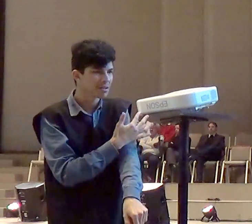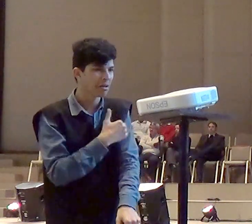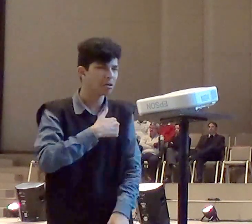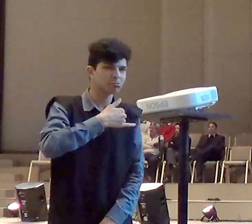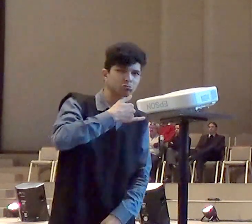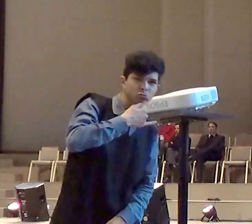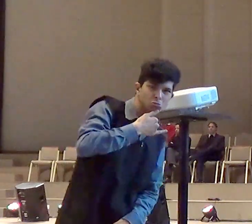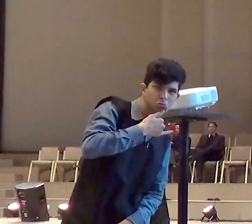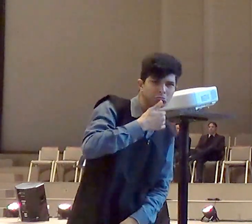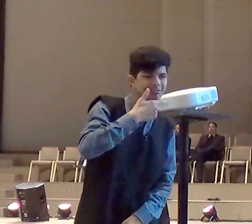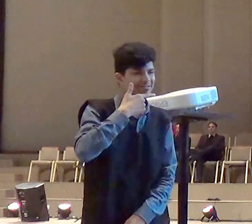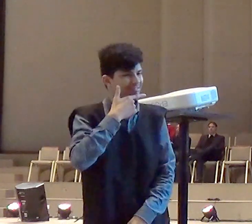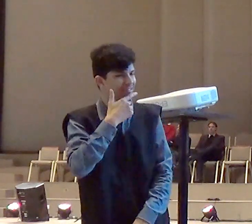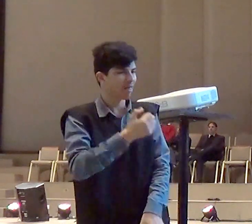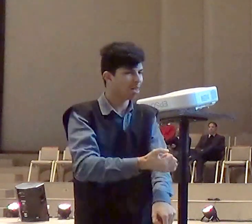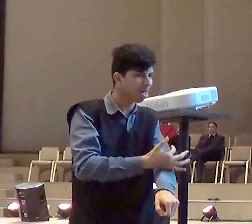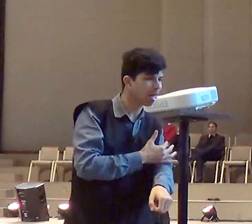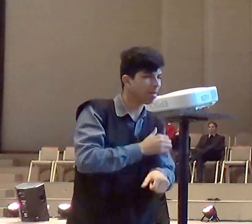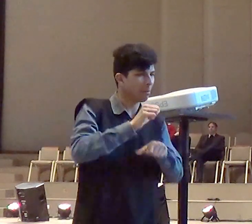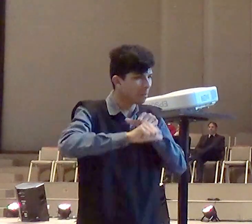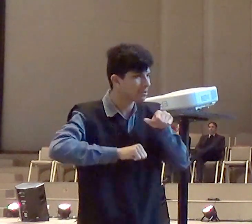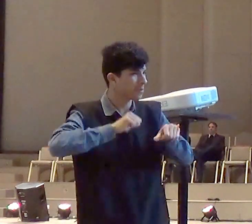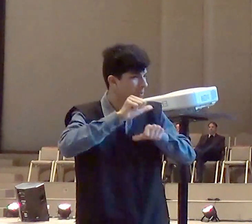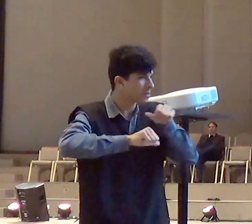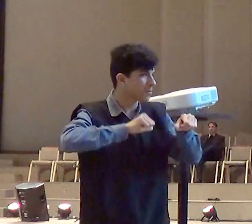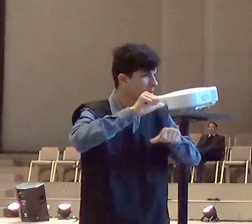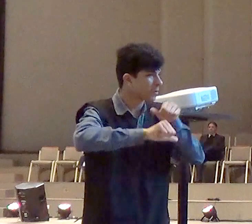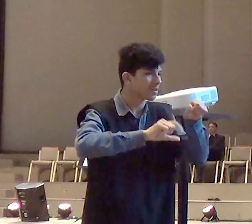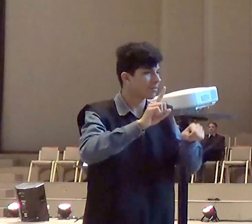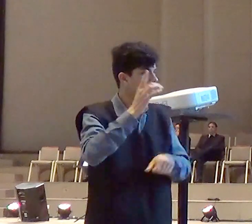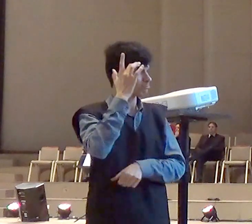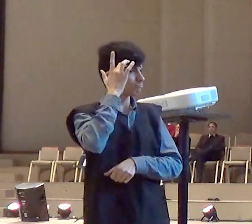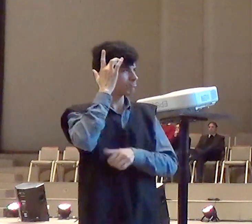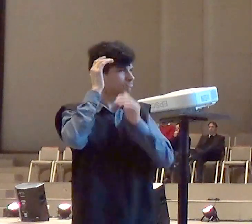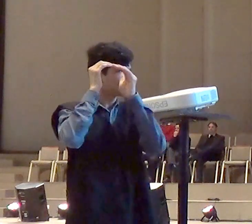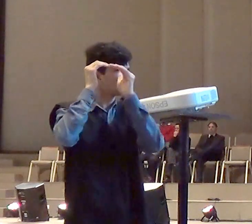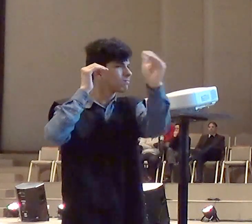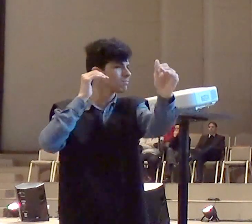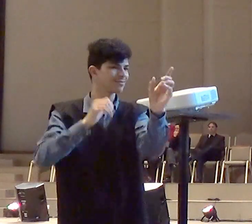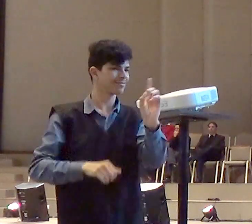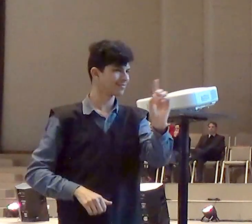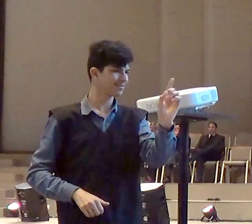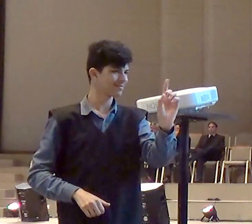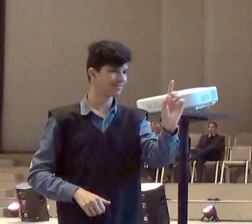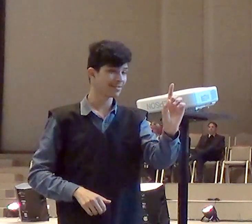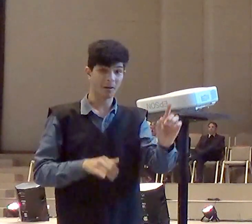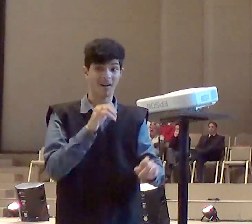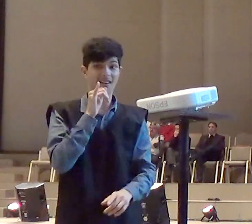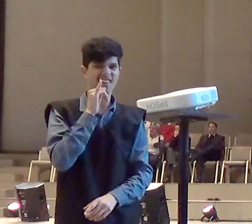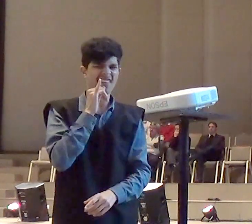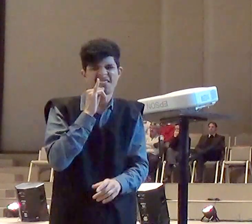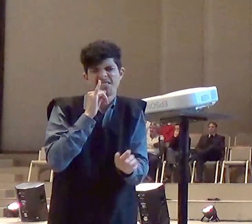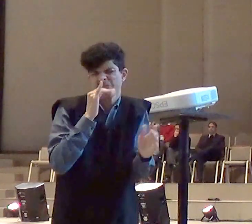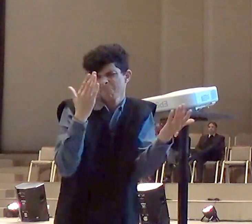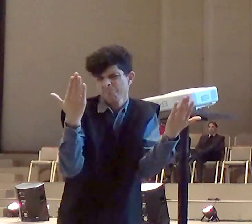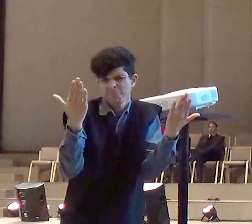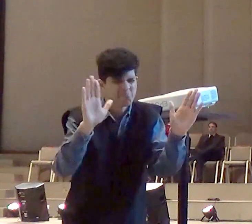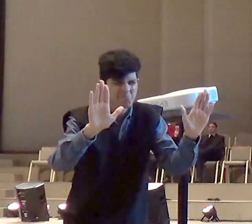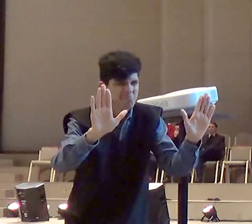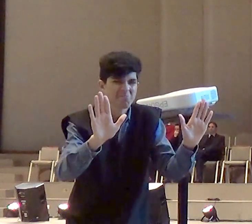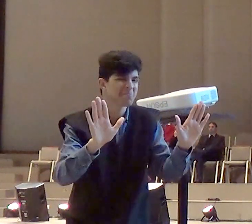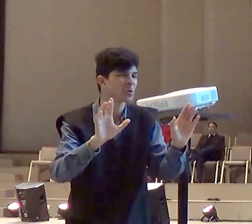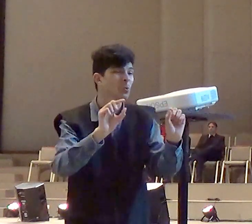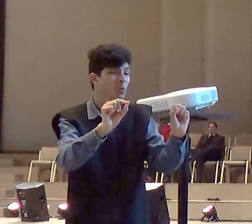marido leva uma flor para sua esposa tá